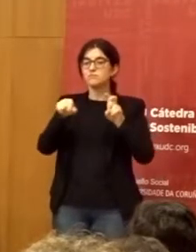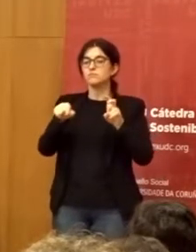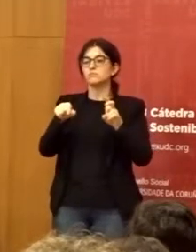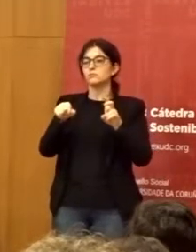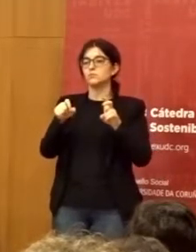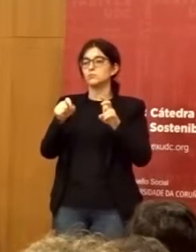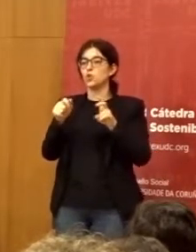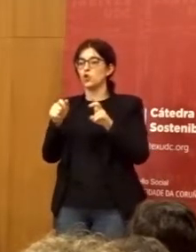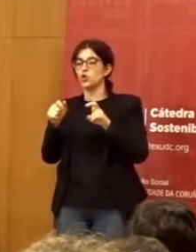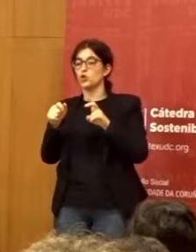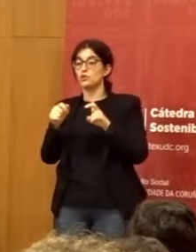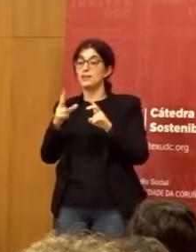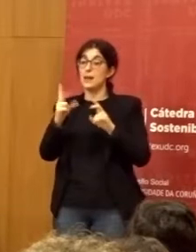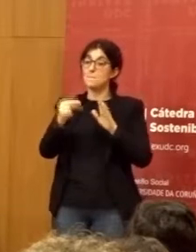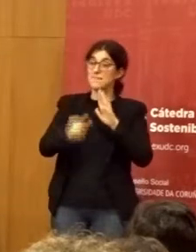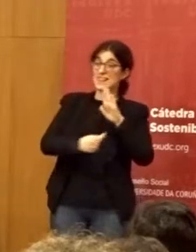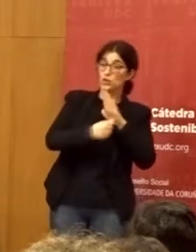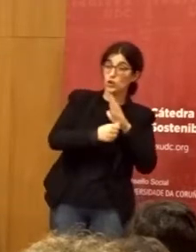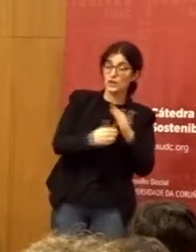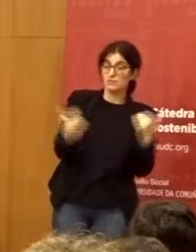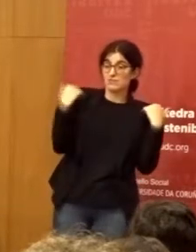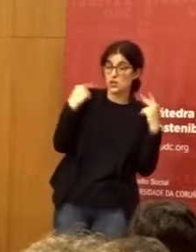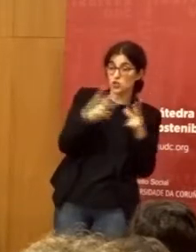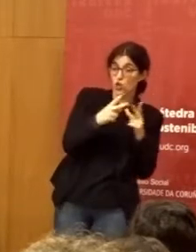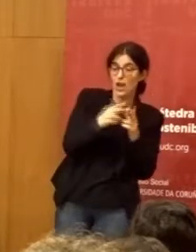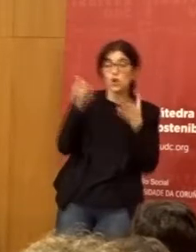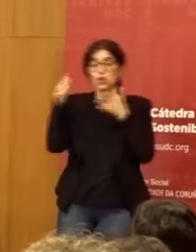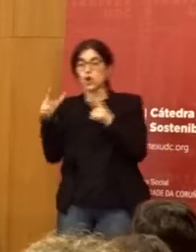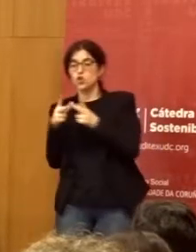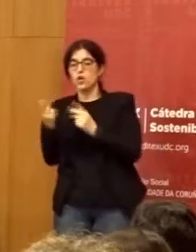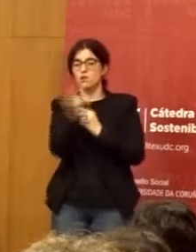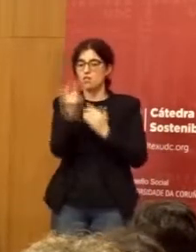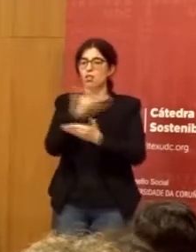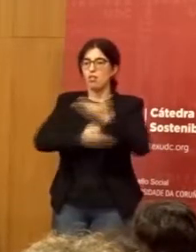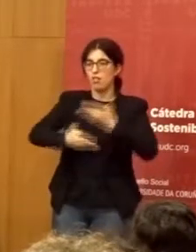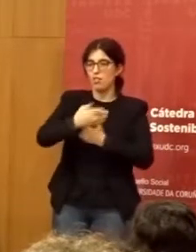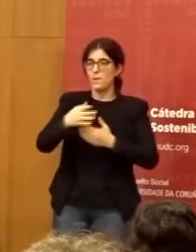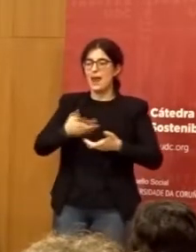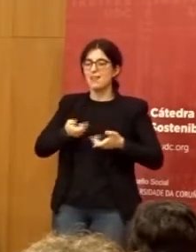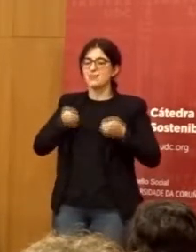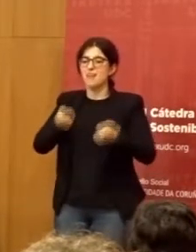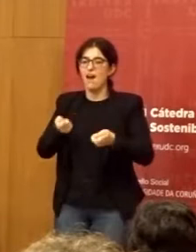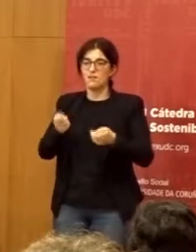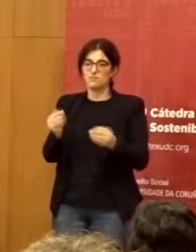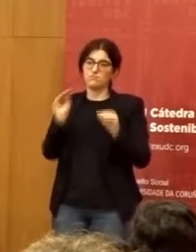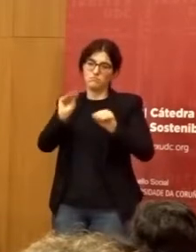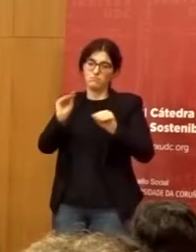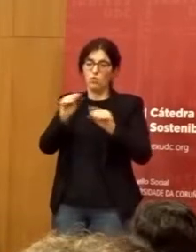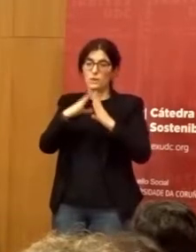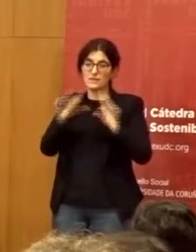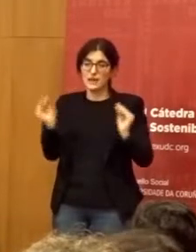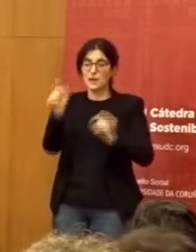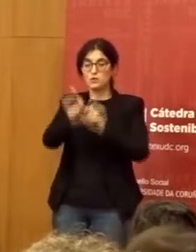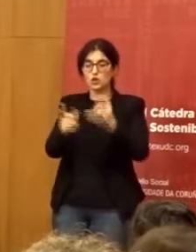la Vicerrectoría de Responsabilidad Social y del Consejo Social, dirigido a facilitar la formación universitaria de personas con